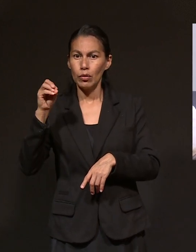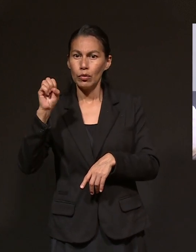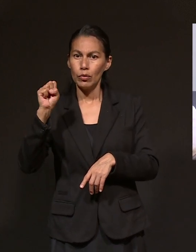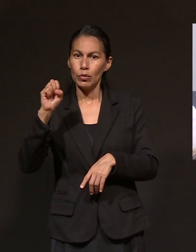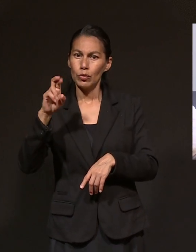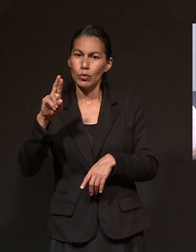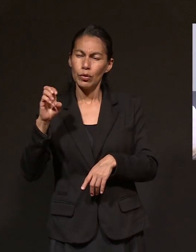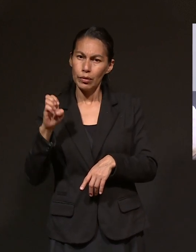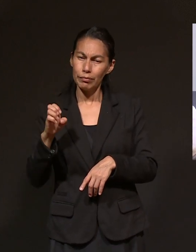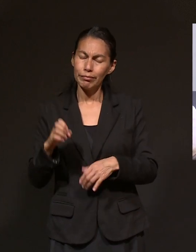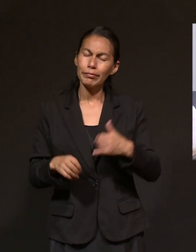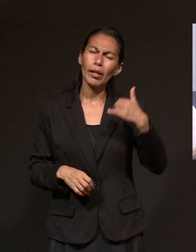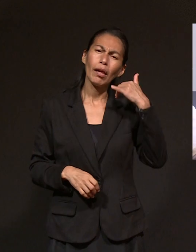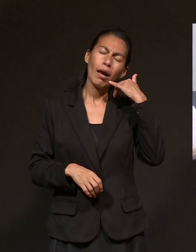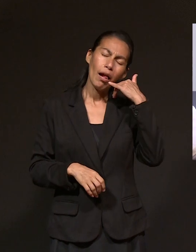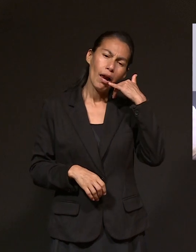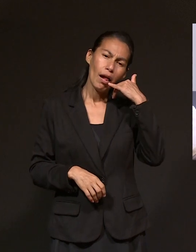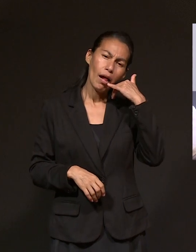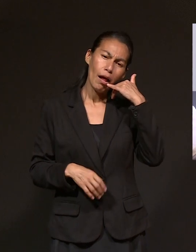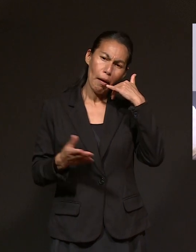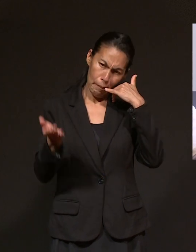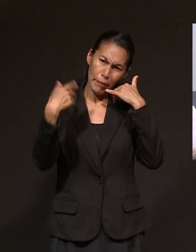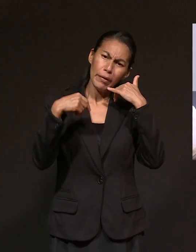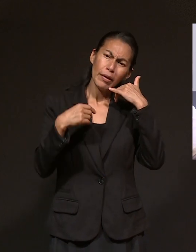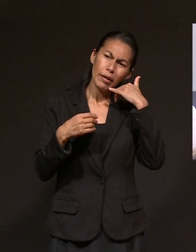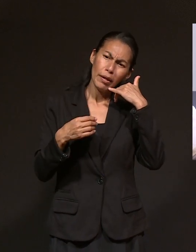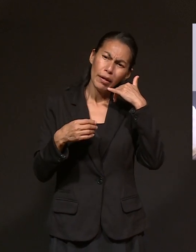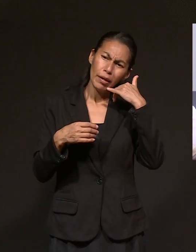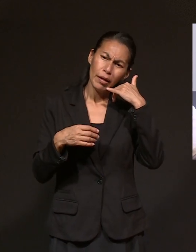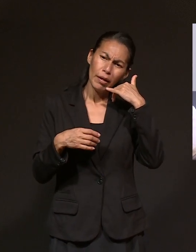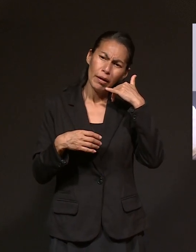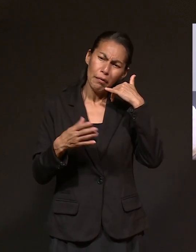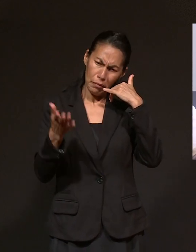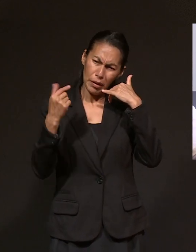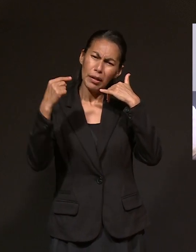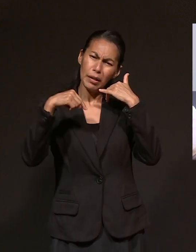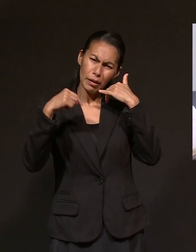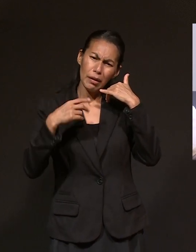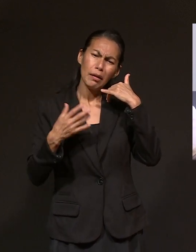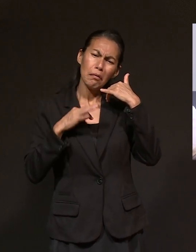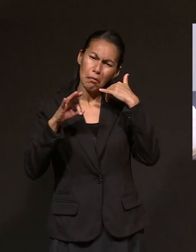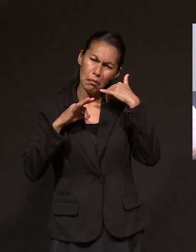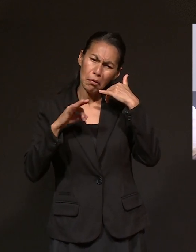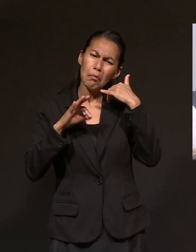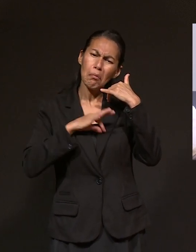Aguirre, es contador. Y él me llama y me dice, vente.